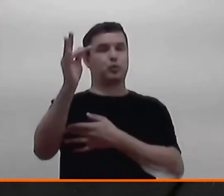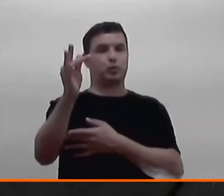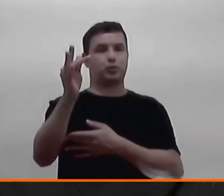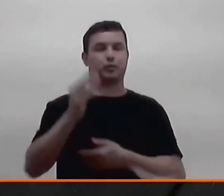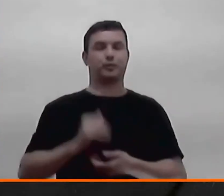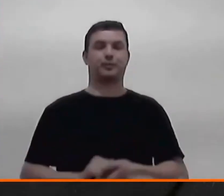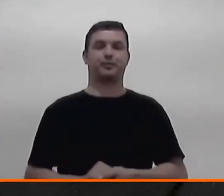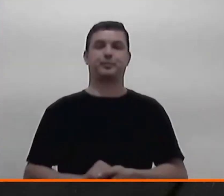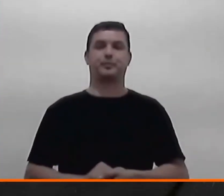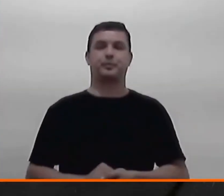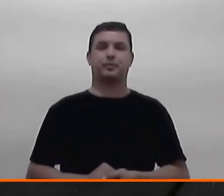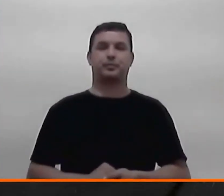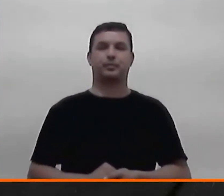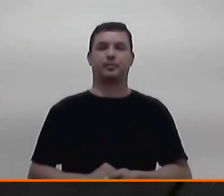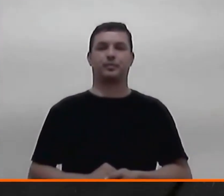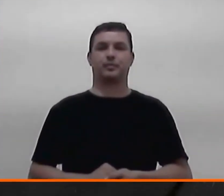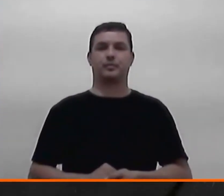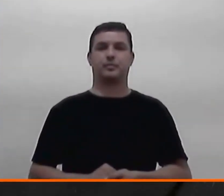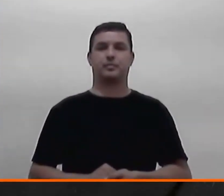seja, sei lá,